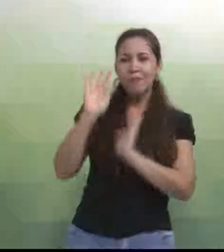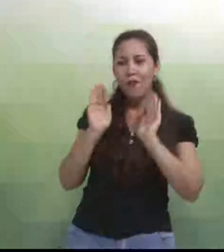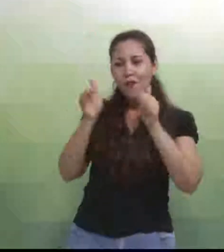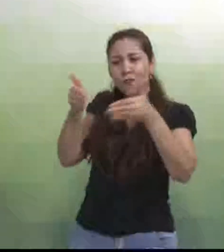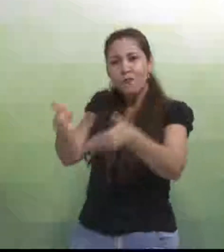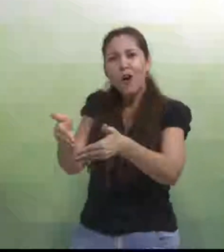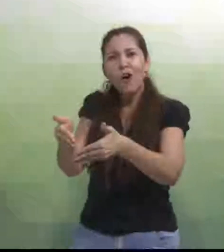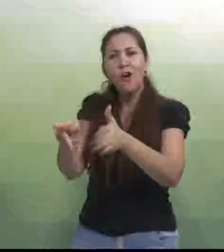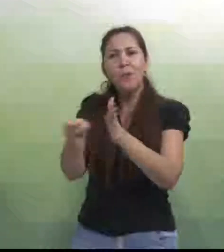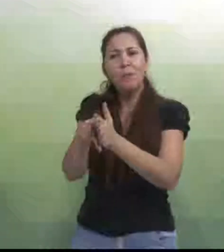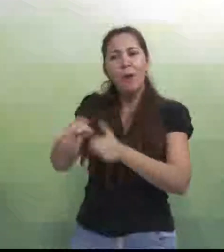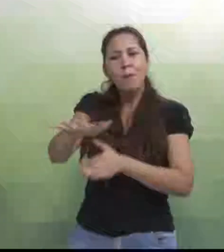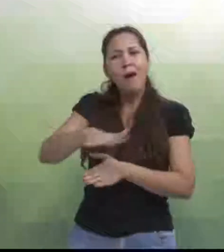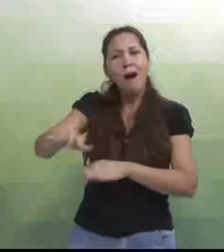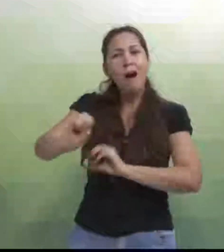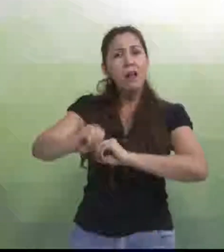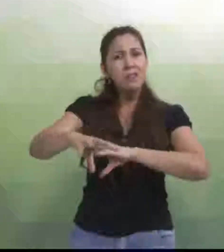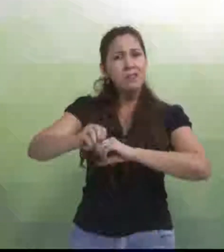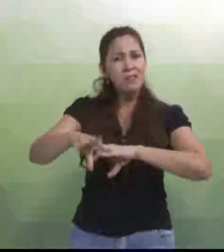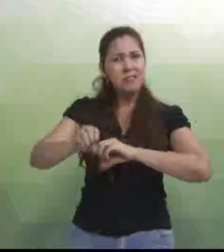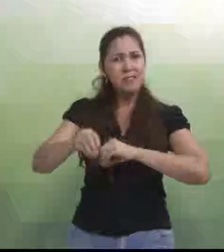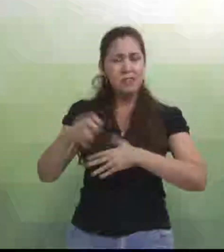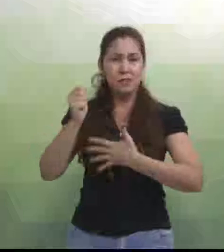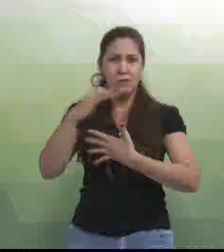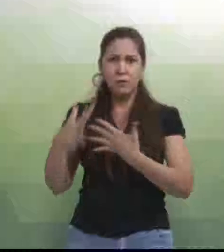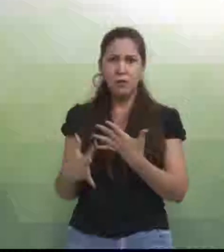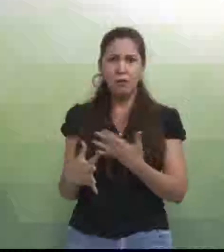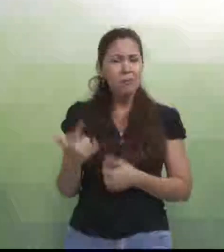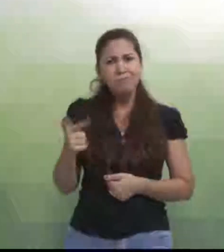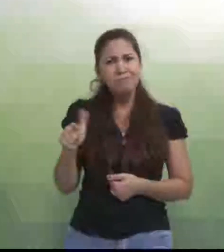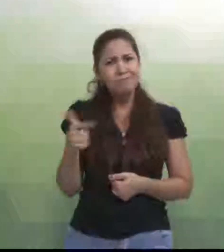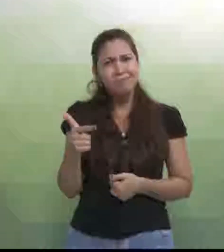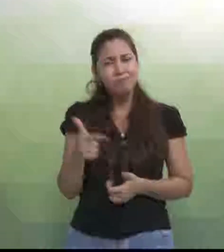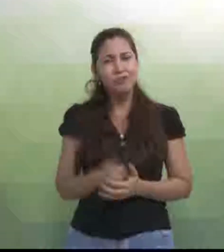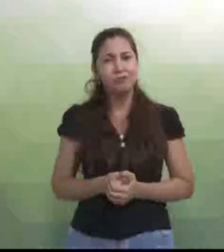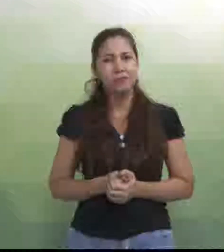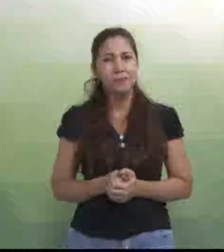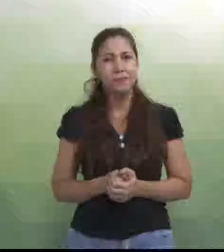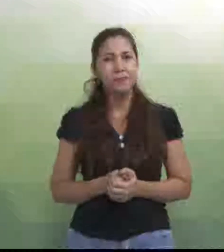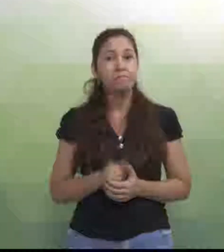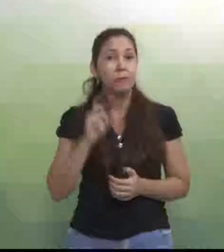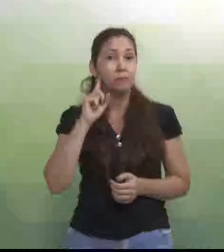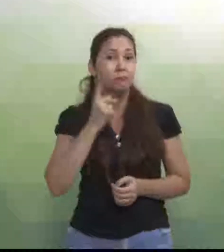Libras, não tinha. E a maioria dos surdos